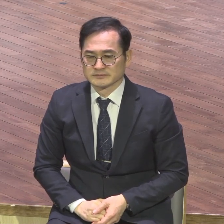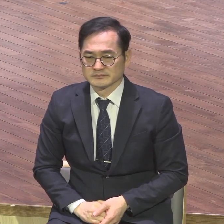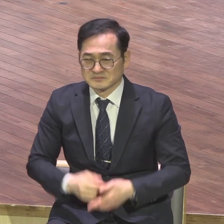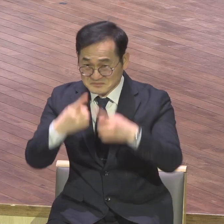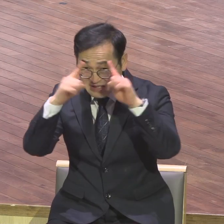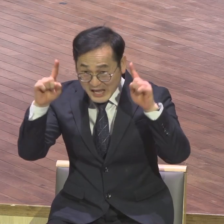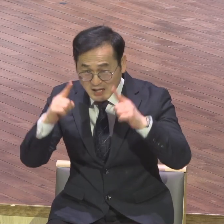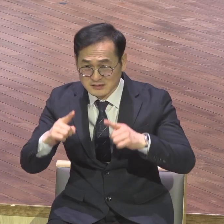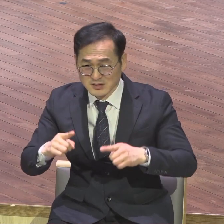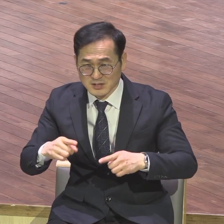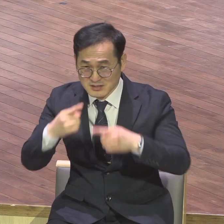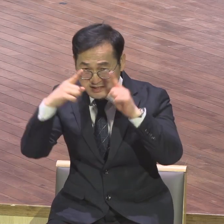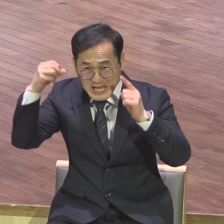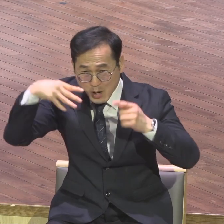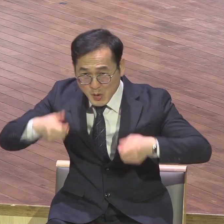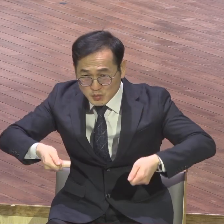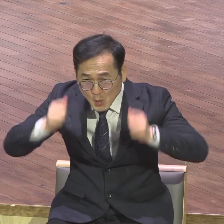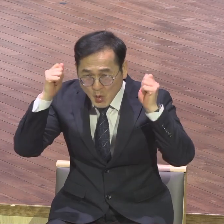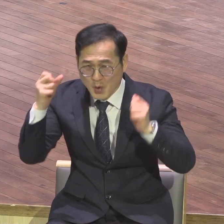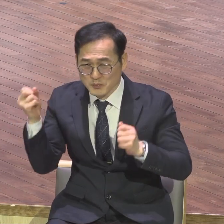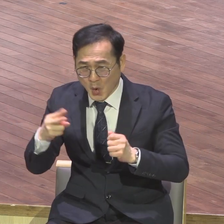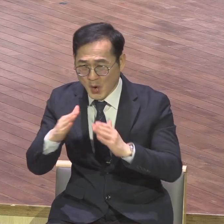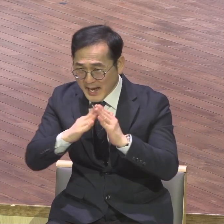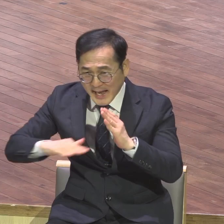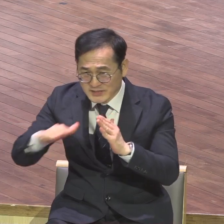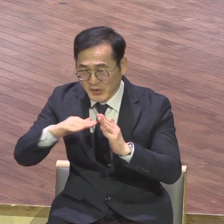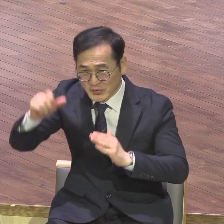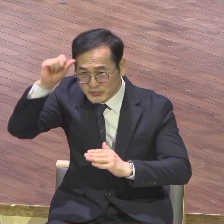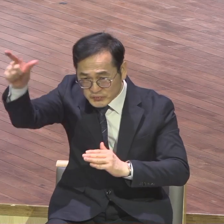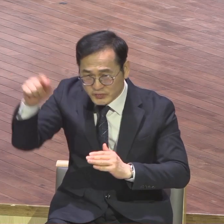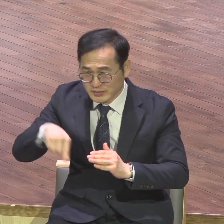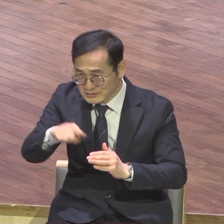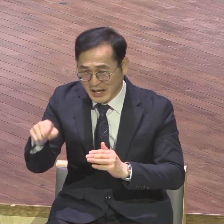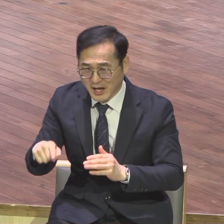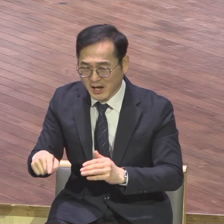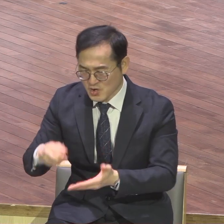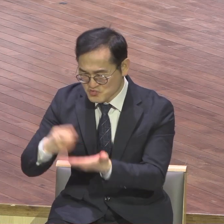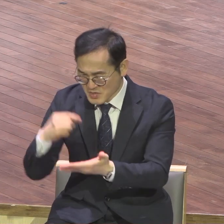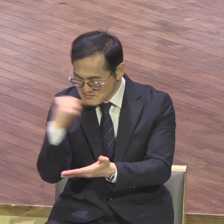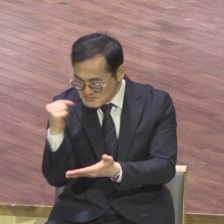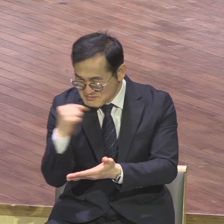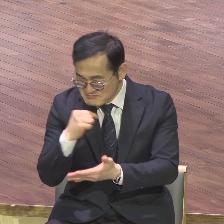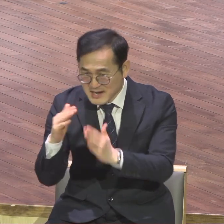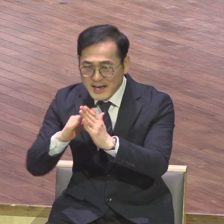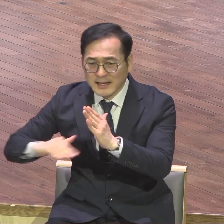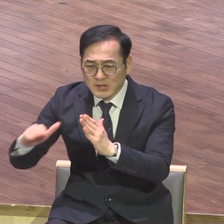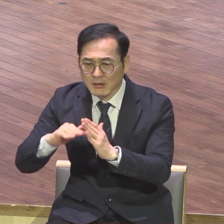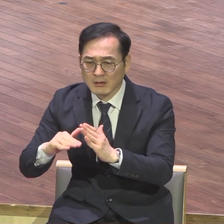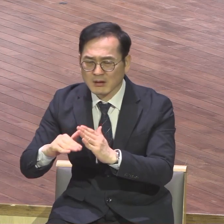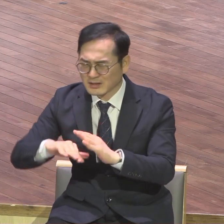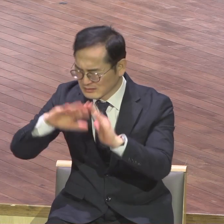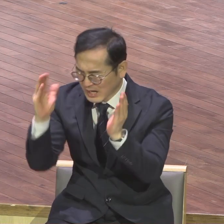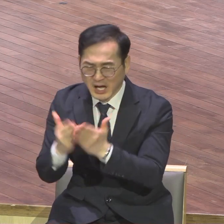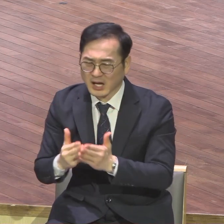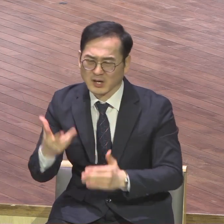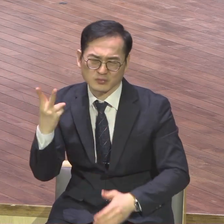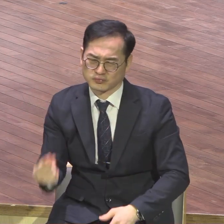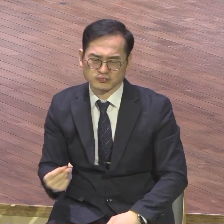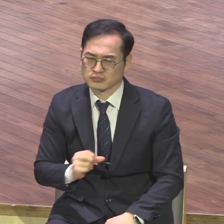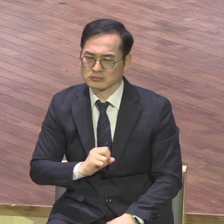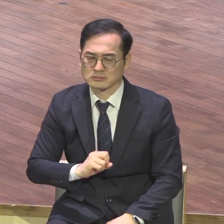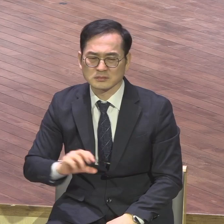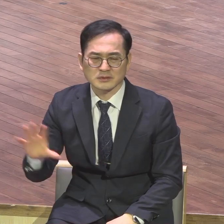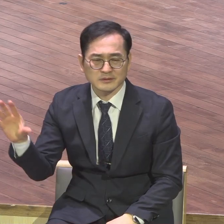게 웃기는 거야. 이거 아무것도 아니야. 그리스도를 만나고 났더니. 아멘. 자, 7절로 9절을 봅니다.